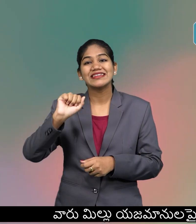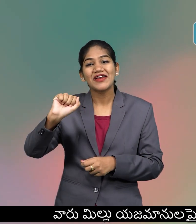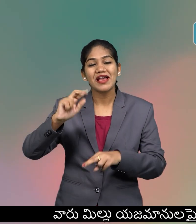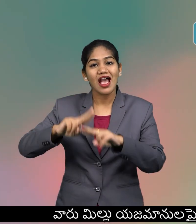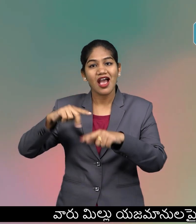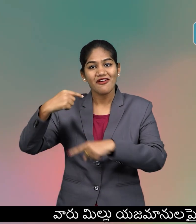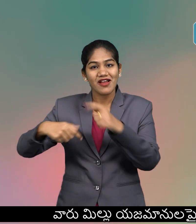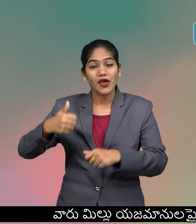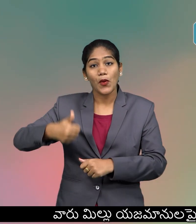తెచ్చేందుకు ఏకమయ్యారు.